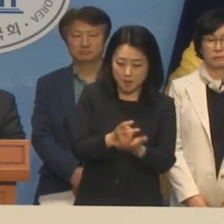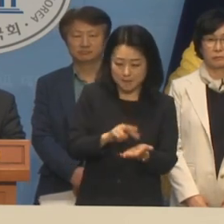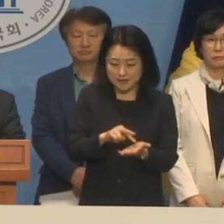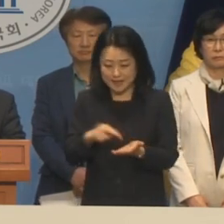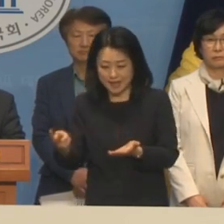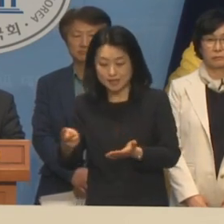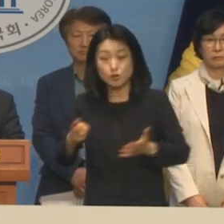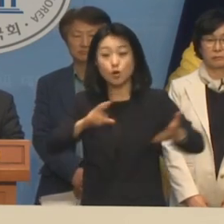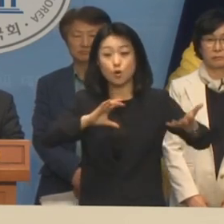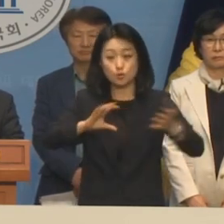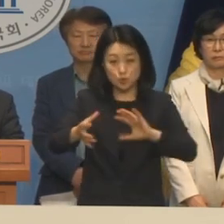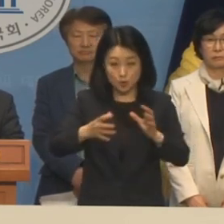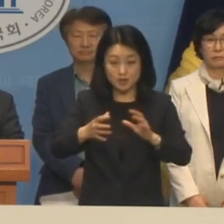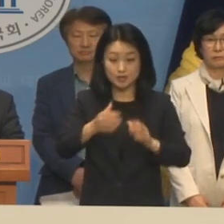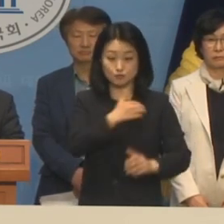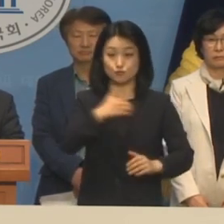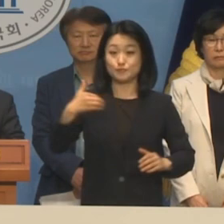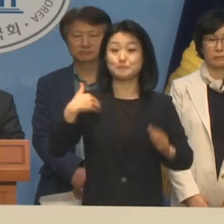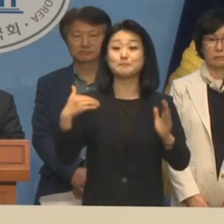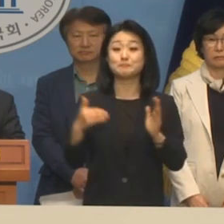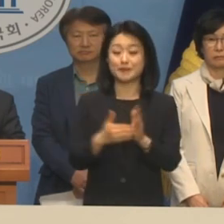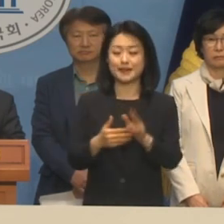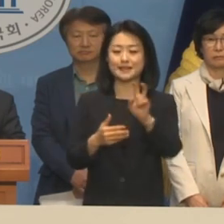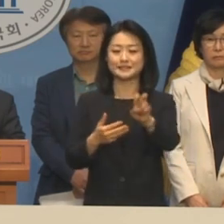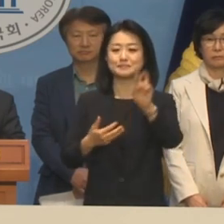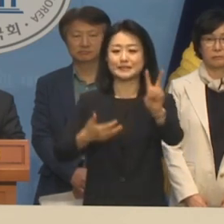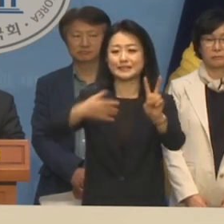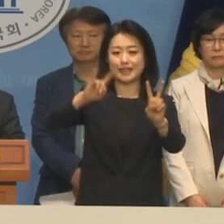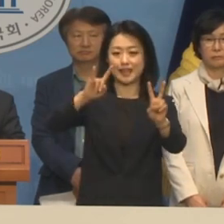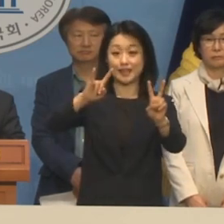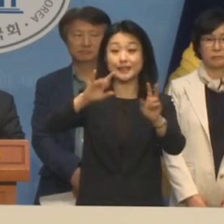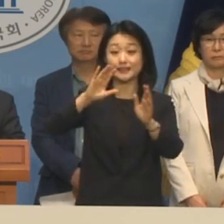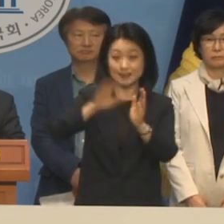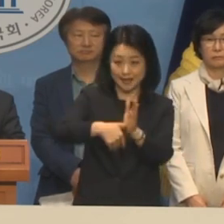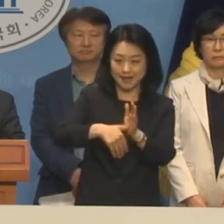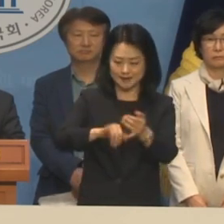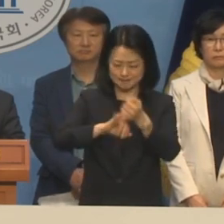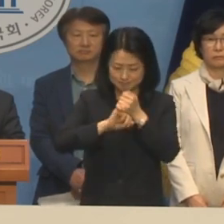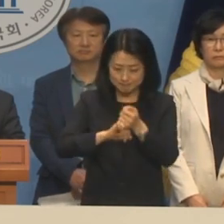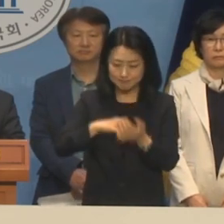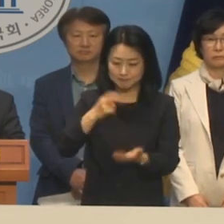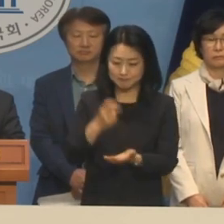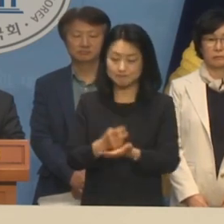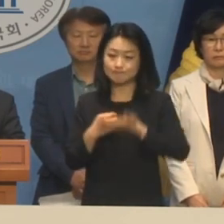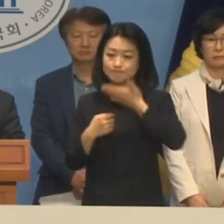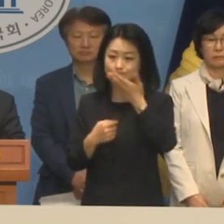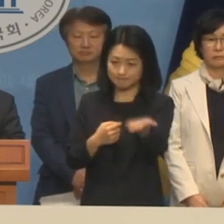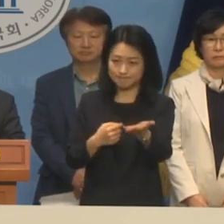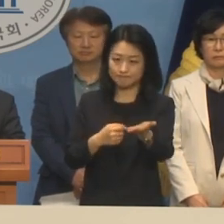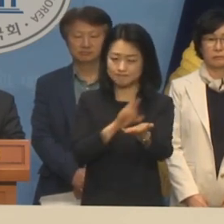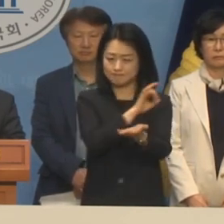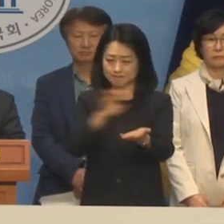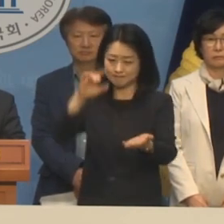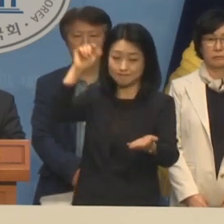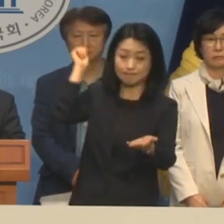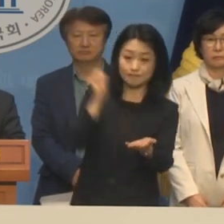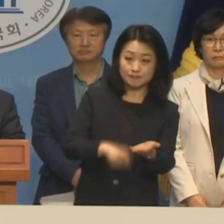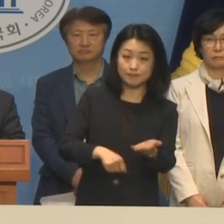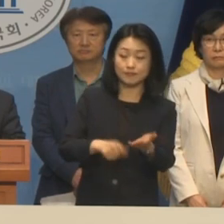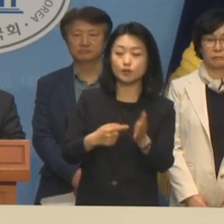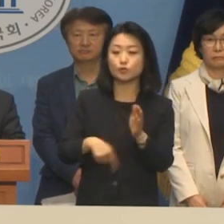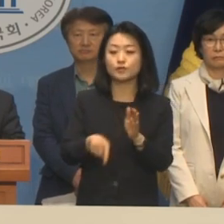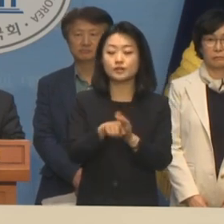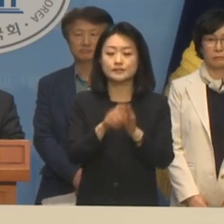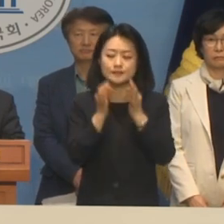충분히 논의된 만큼 22대 개헌국회의원은 반드시 신속하게